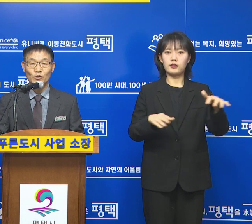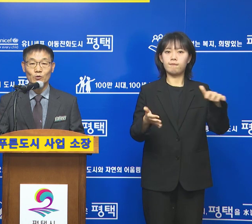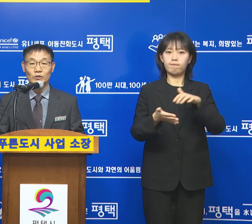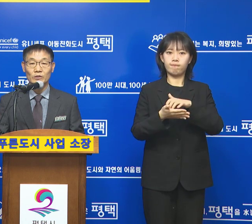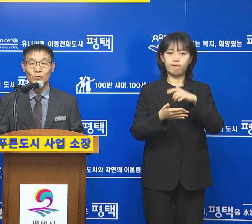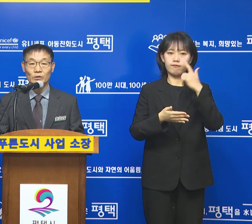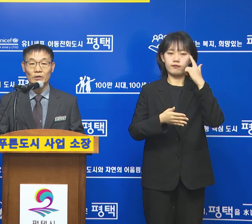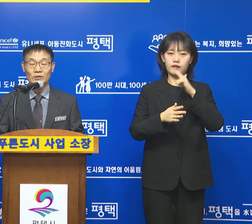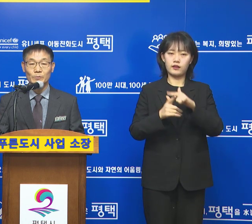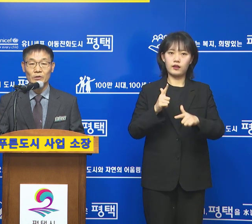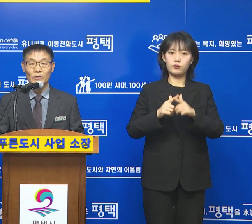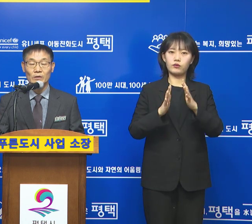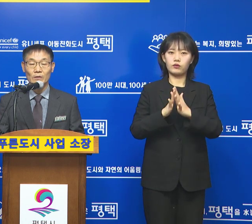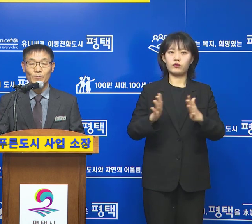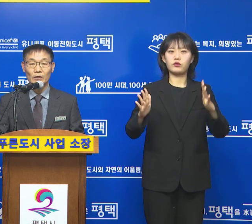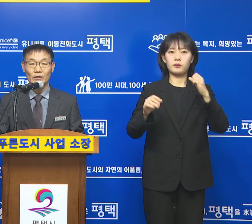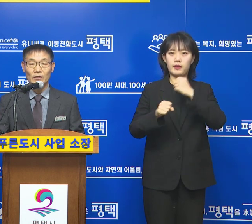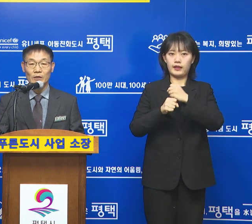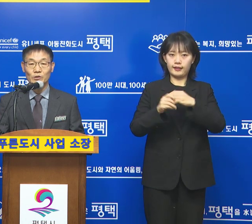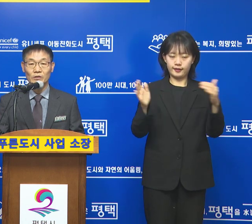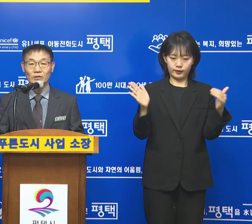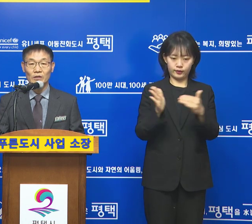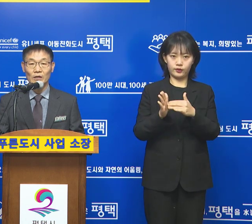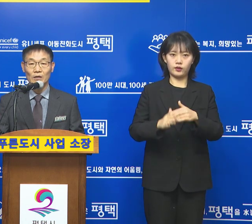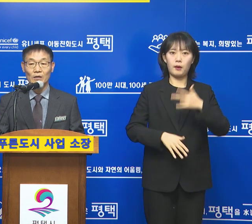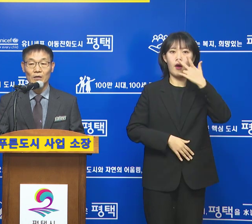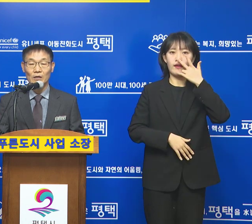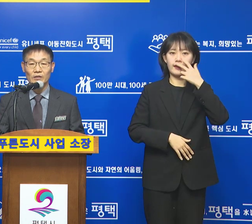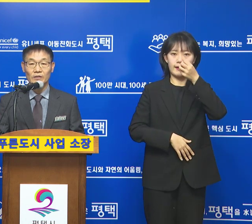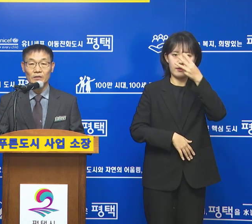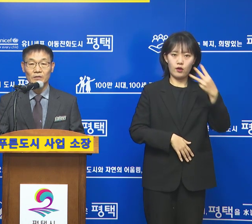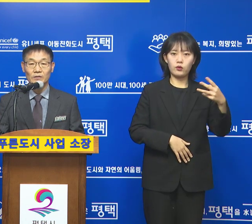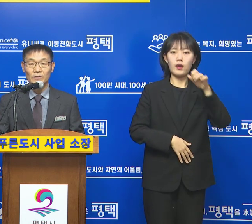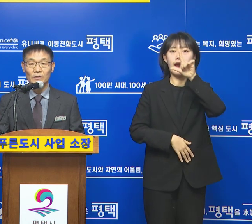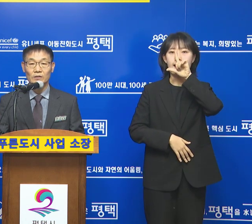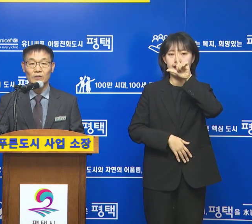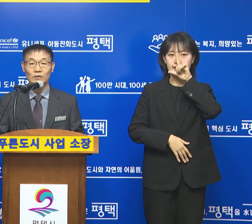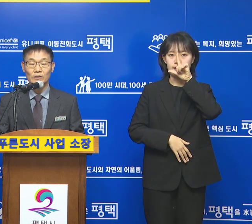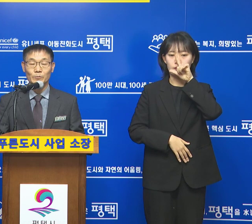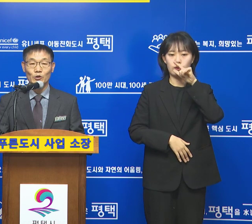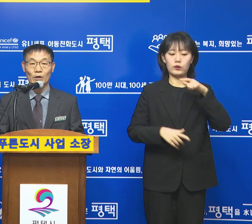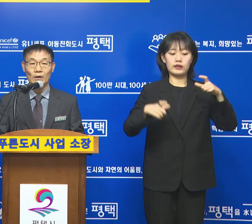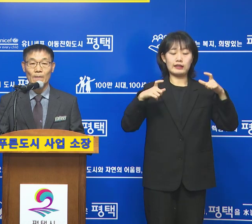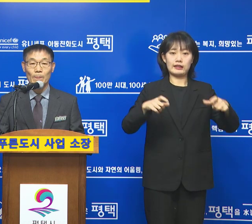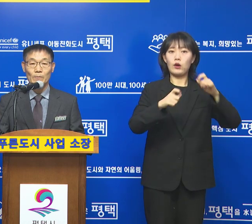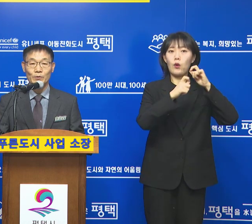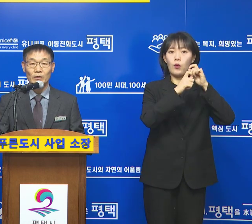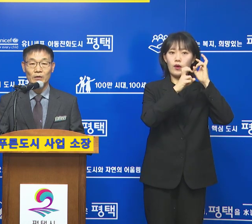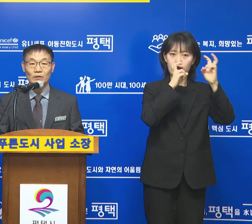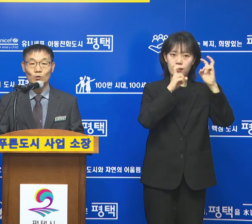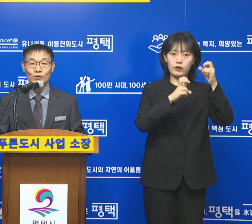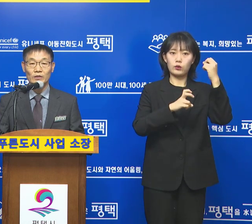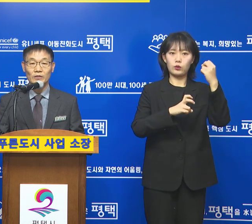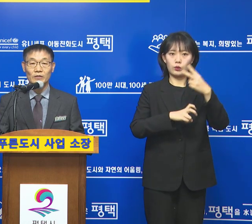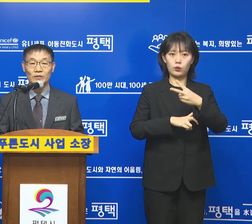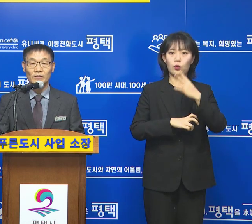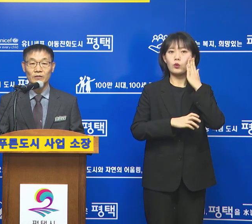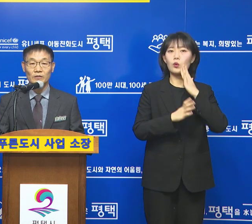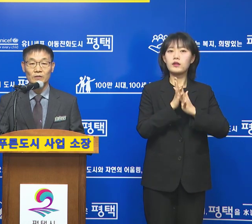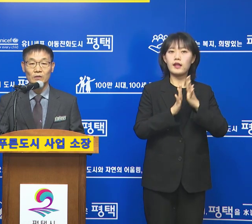숲 정원이 조성되어 있으며 평택의 삼성전자, LG전자 등 지역 기업체와 평택